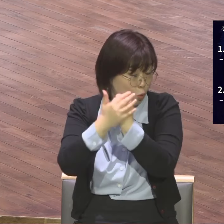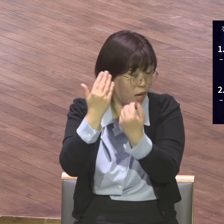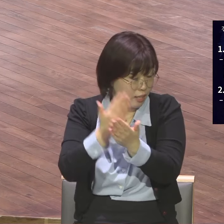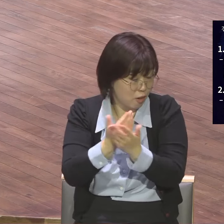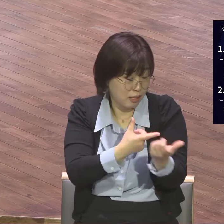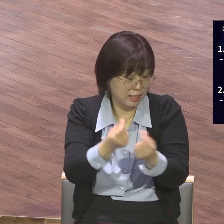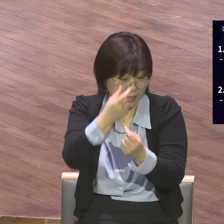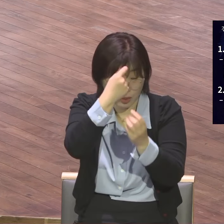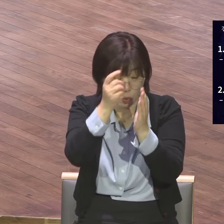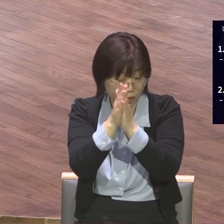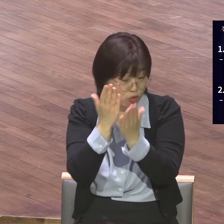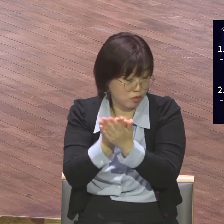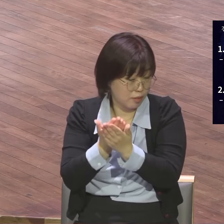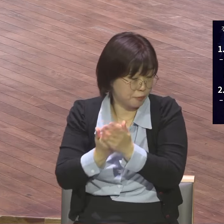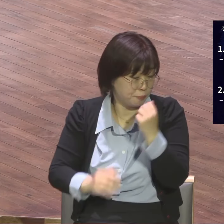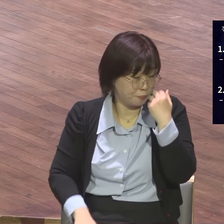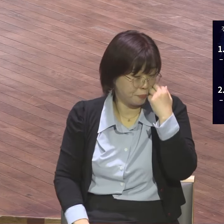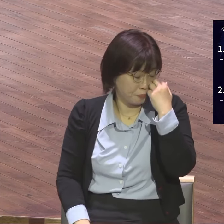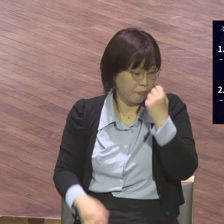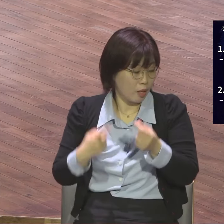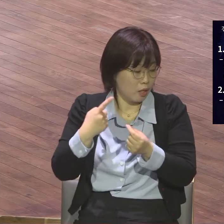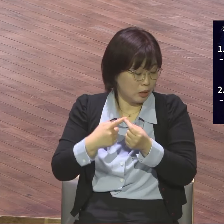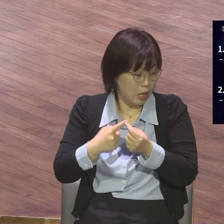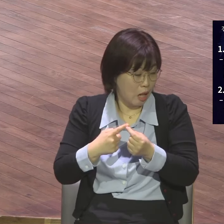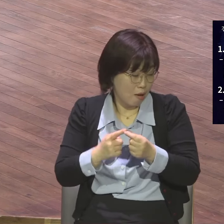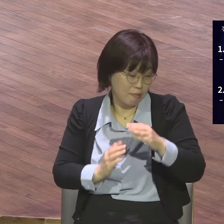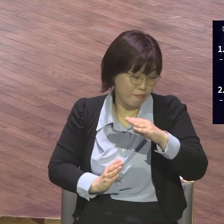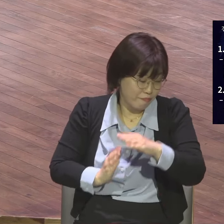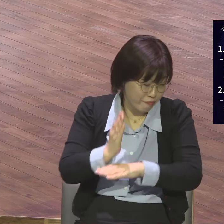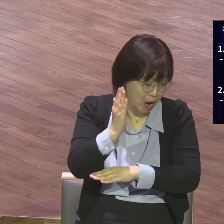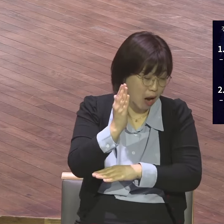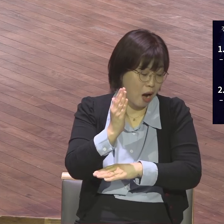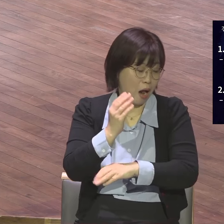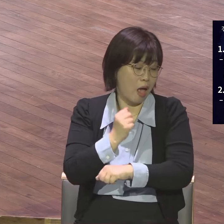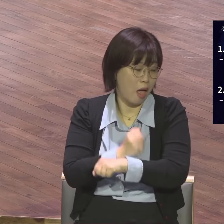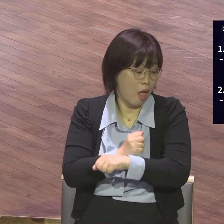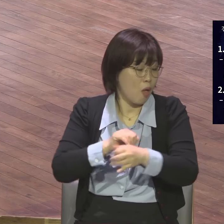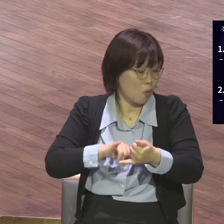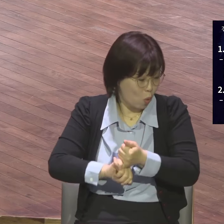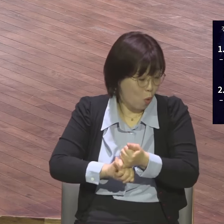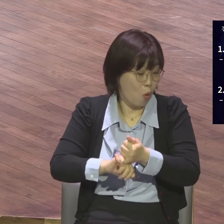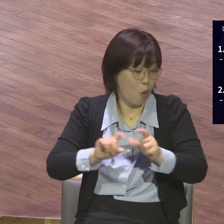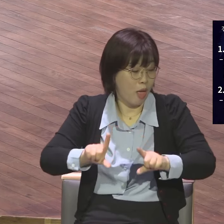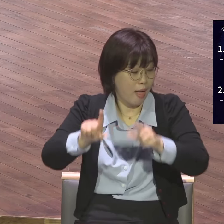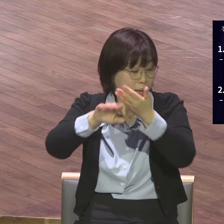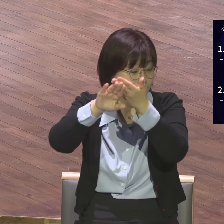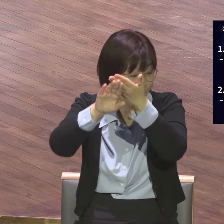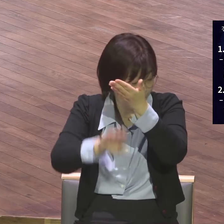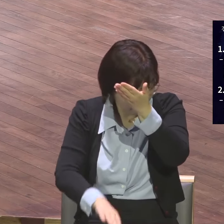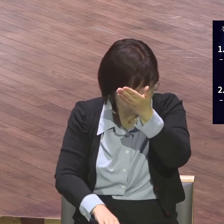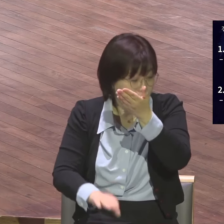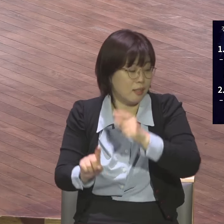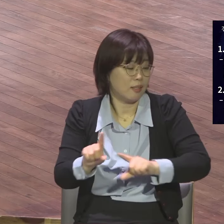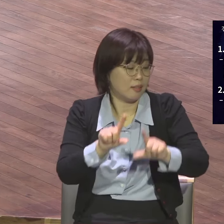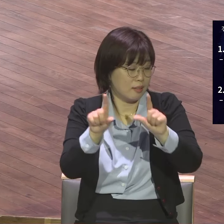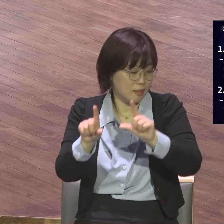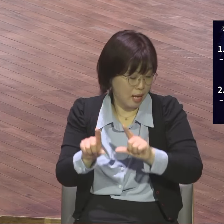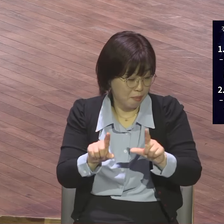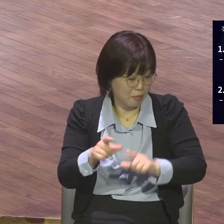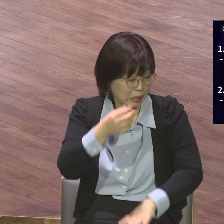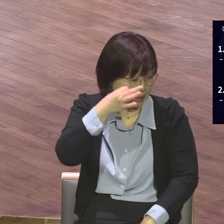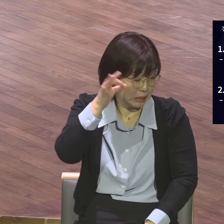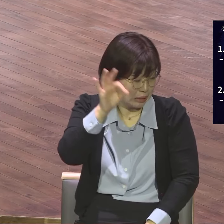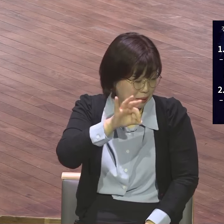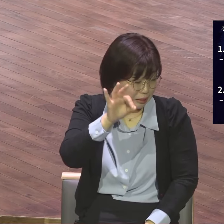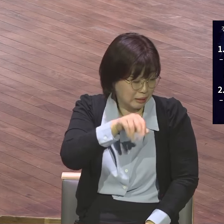사랑해 주여 아버지 하나님 은혜를 감사합니다. 오늘 또 영적 모든 것을 해 아래의 삶이 아니라 해 위의 삶을 살게